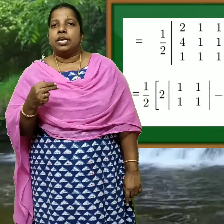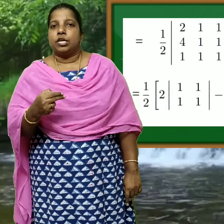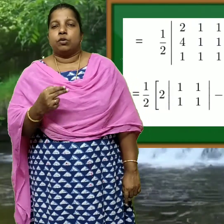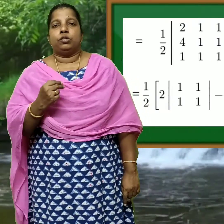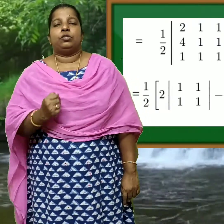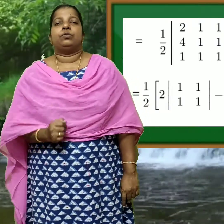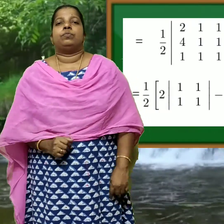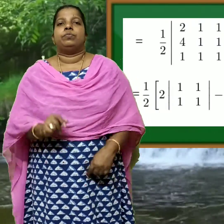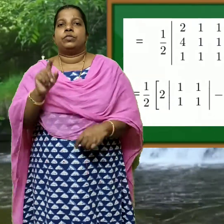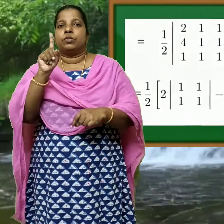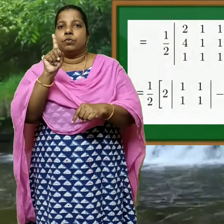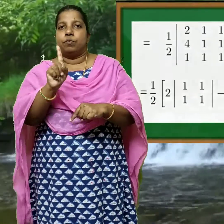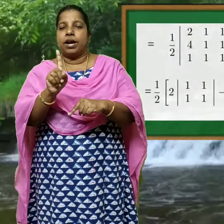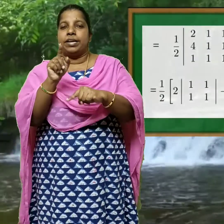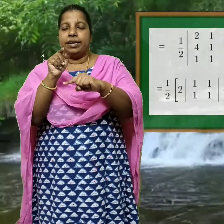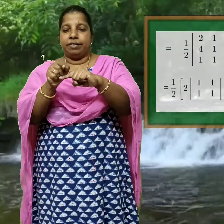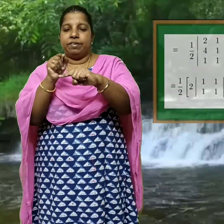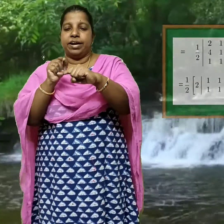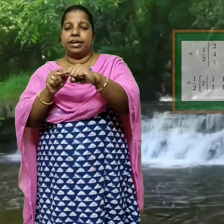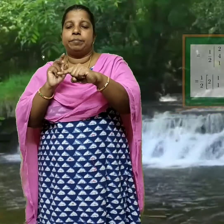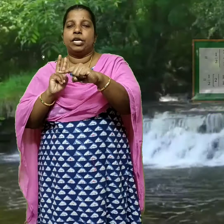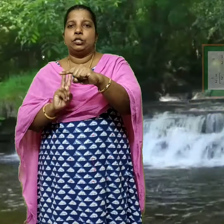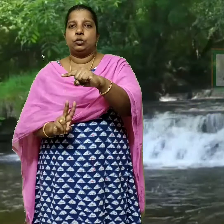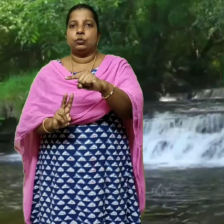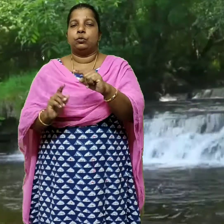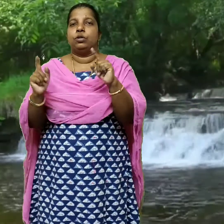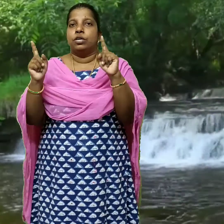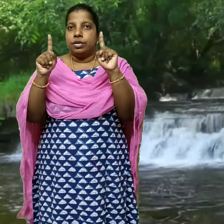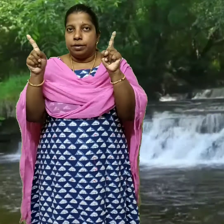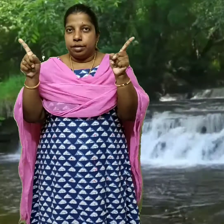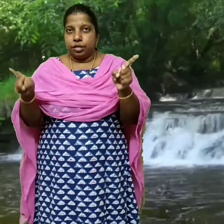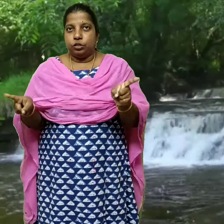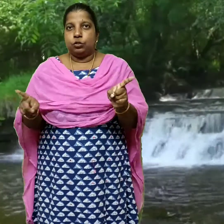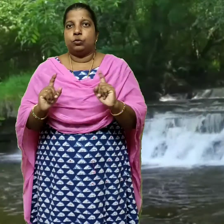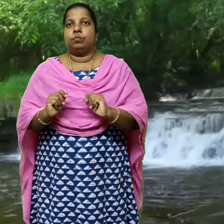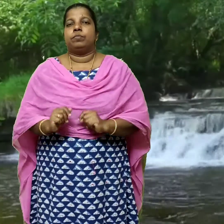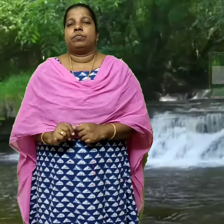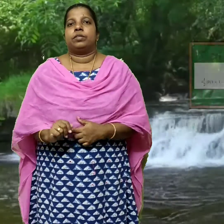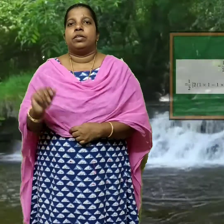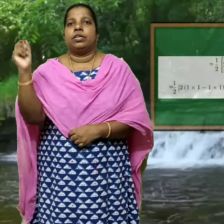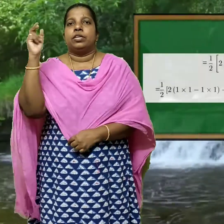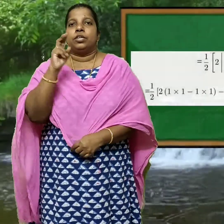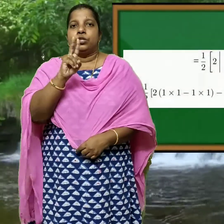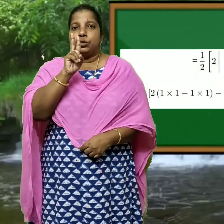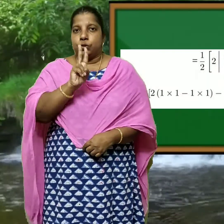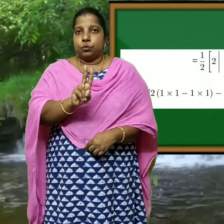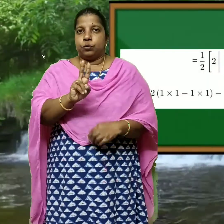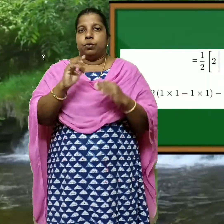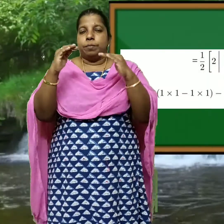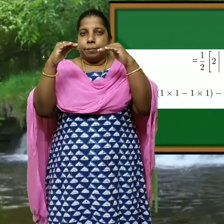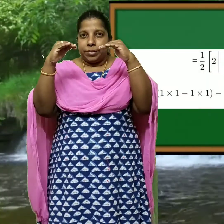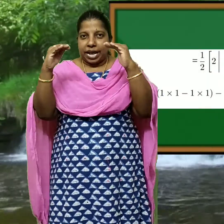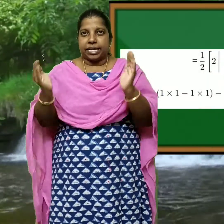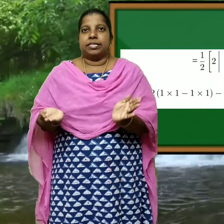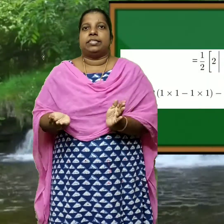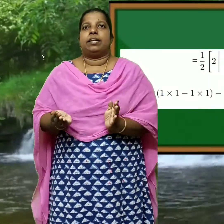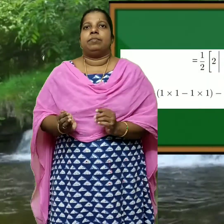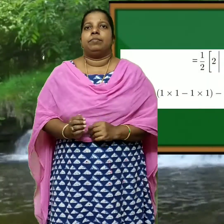1 ഈക്വൽ ടു 1 ഡിവൈഡഡ് ബൈ 2 ഇൻറ്റു ബ്രാക്കറ്റിൽ